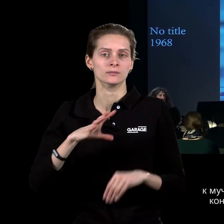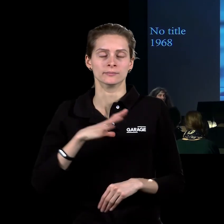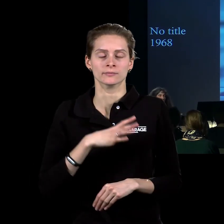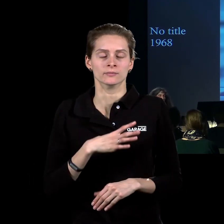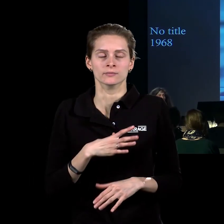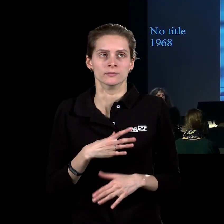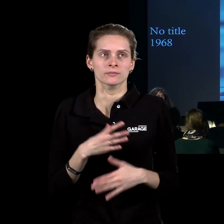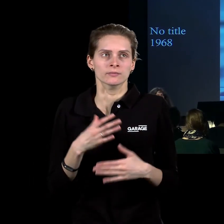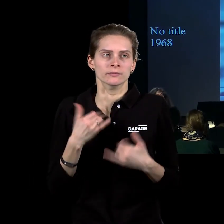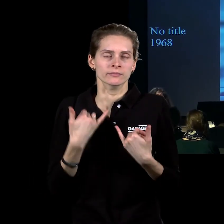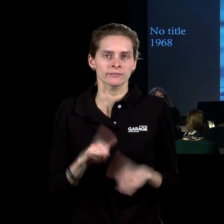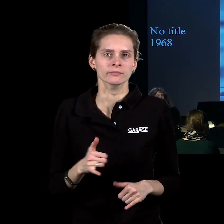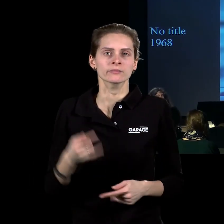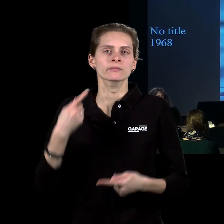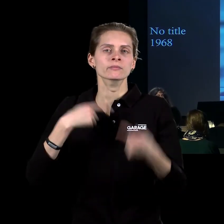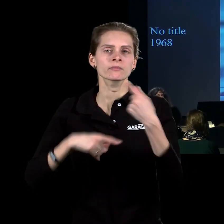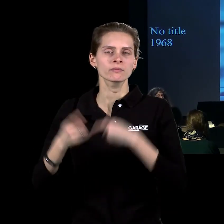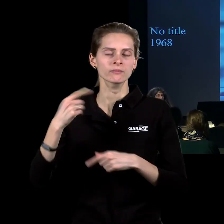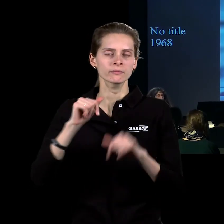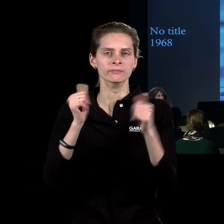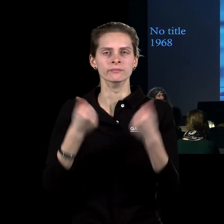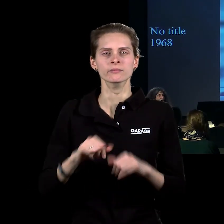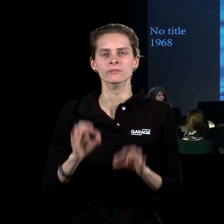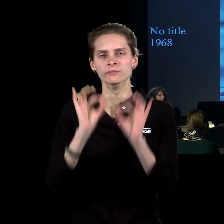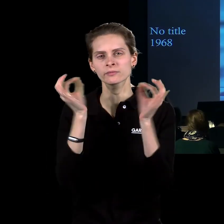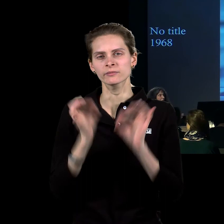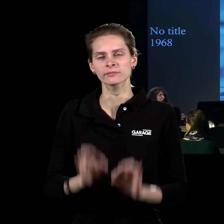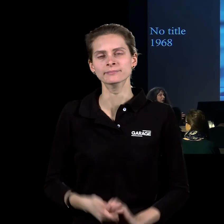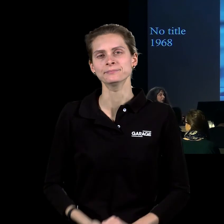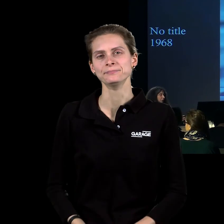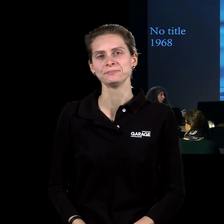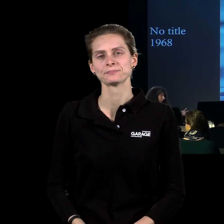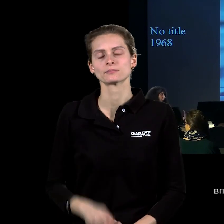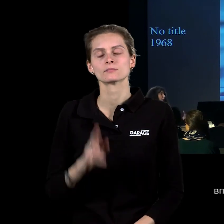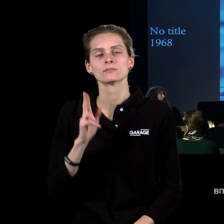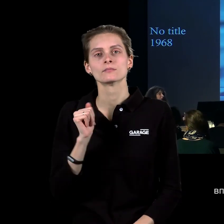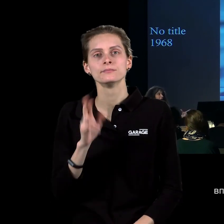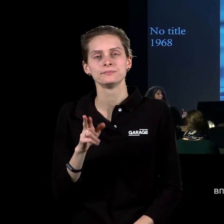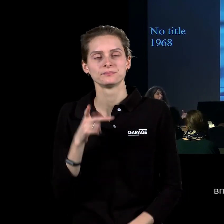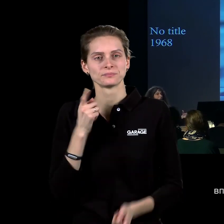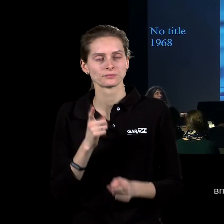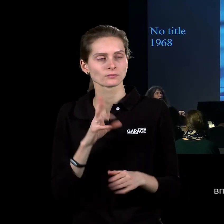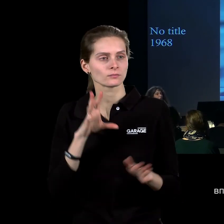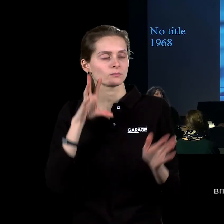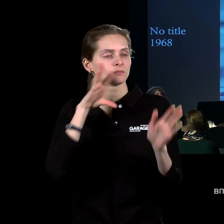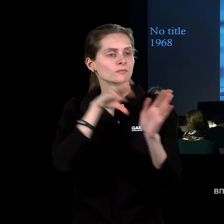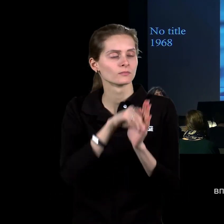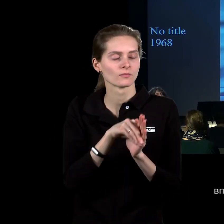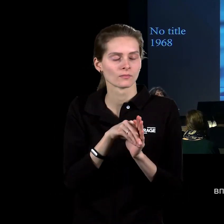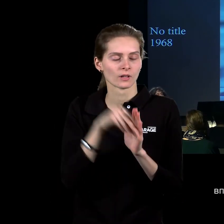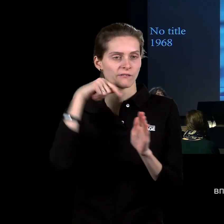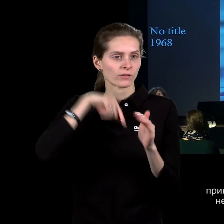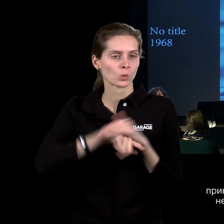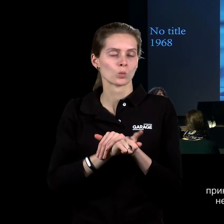эксплицитными, да, это было возвращение к фигуративному искусству, что сделать и как действительно разместить, вписать внутрь этого